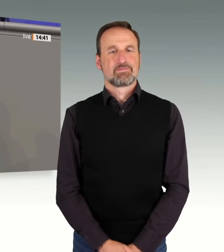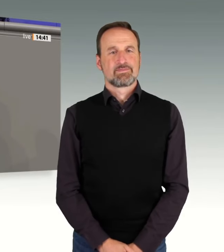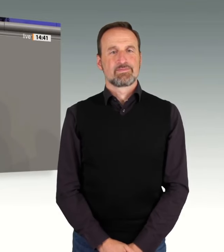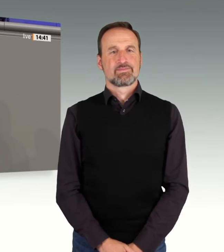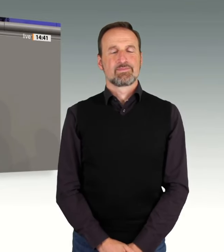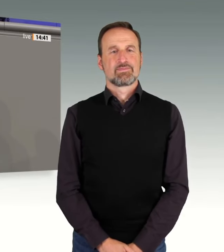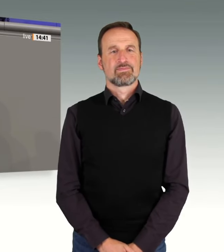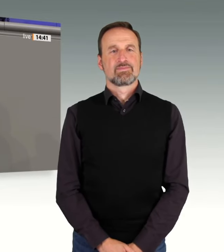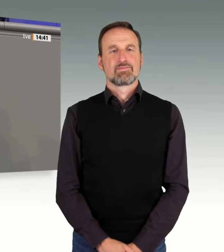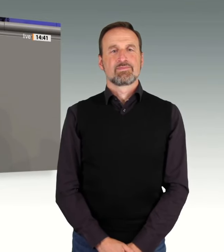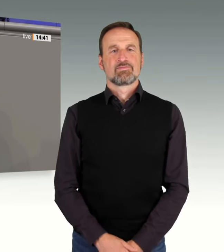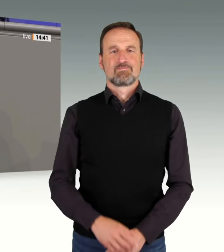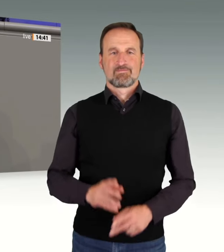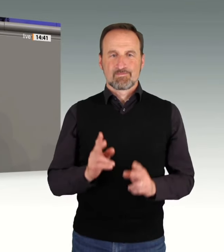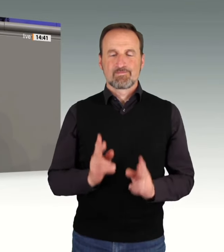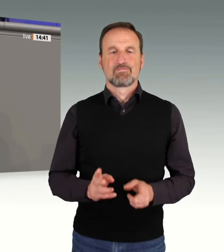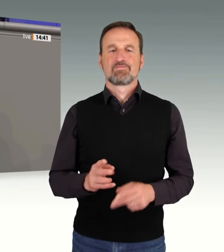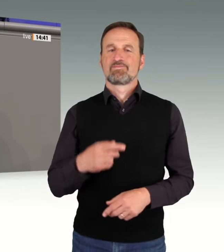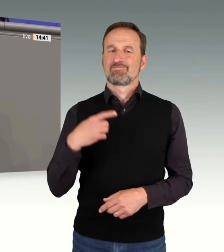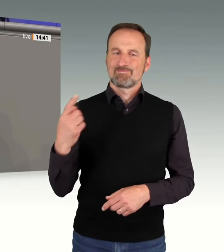це неправильно.